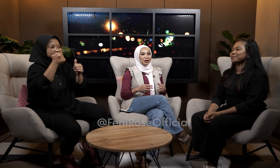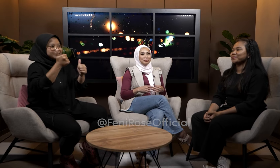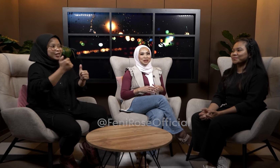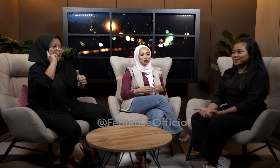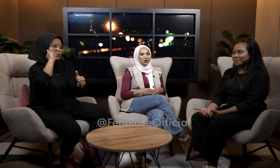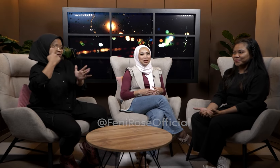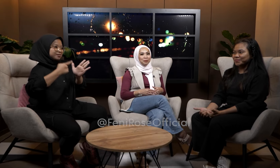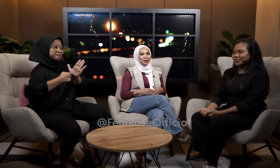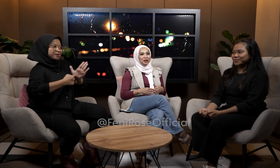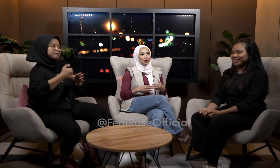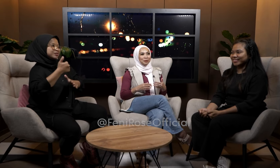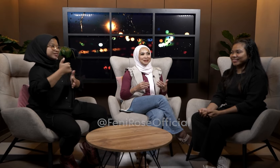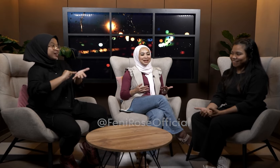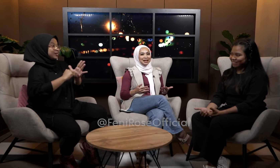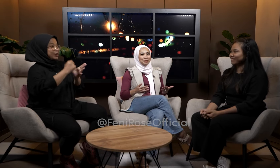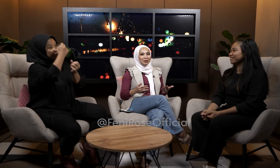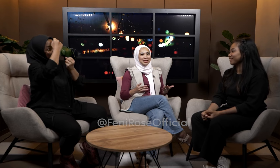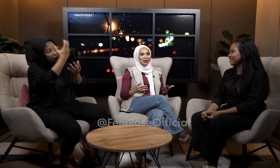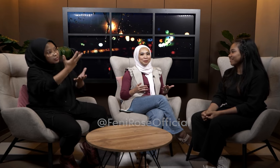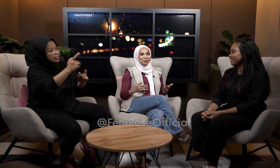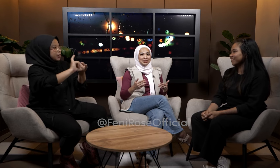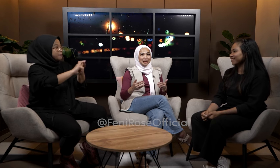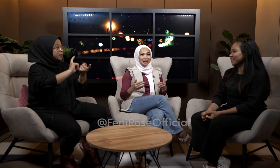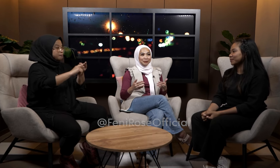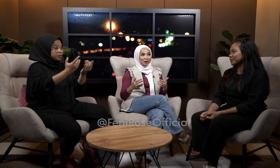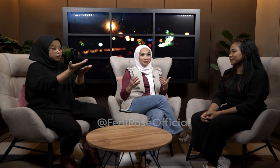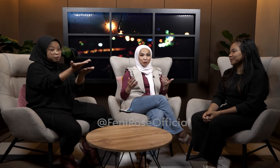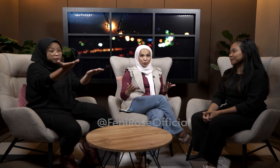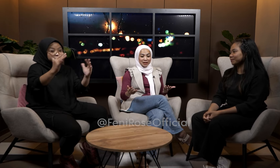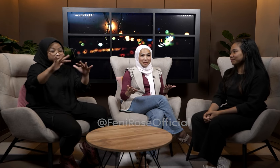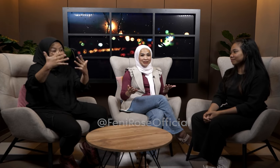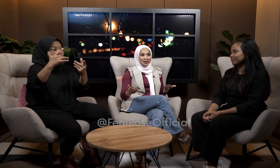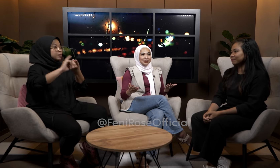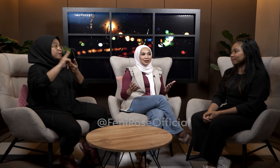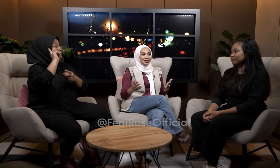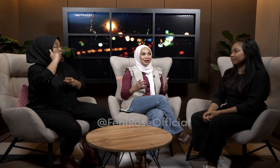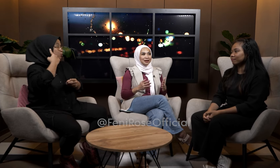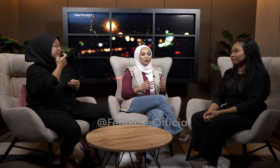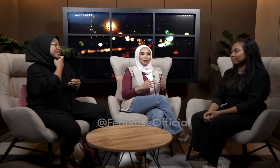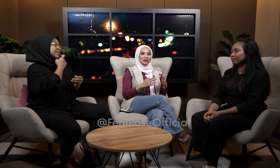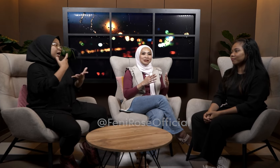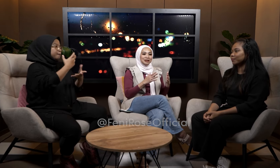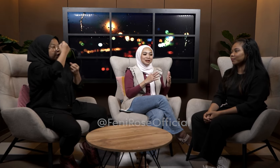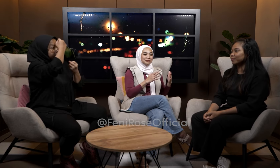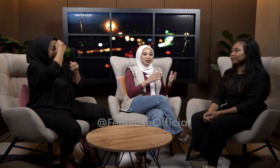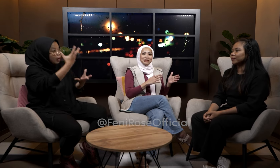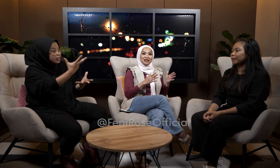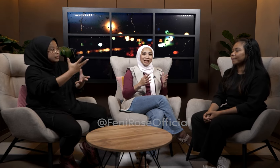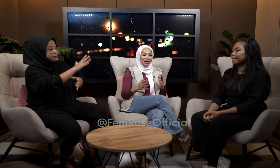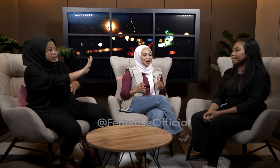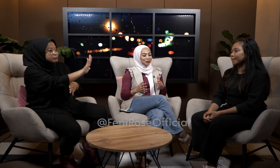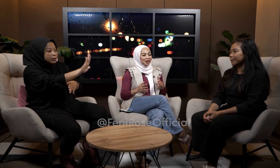bisa juga menginformasikan kepada pemirsa teman-teman tuli tentang informasi di masing-masing daerah gitu ya